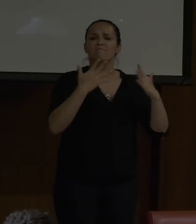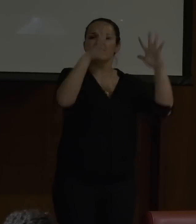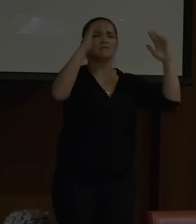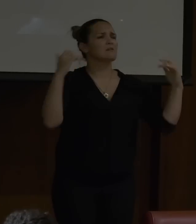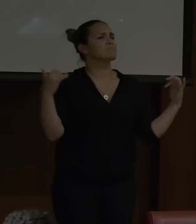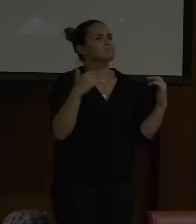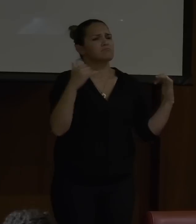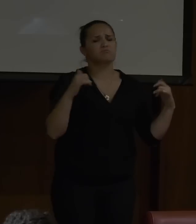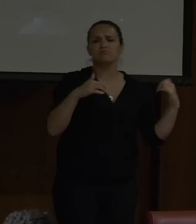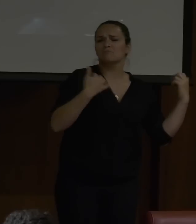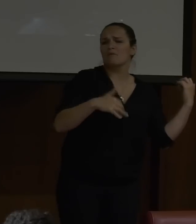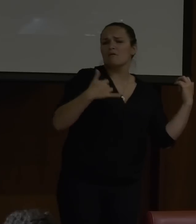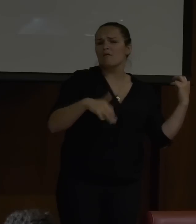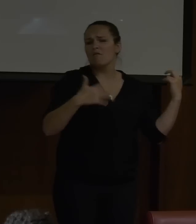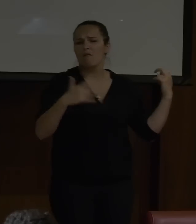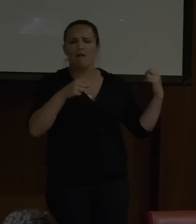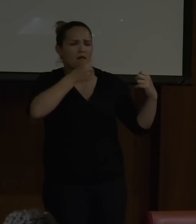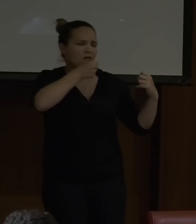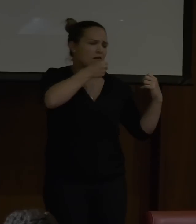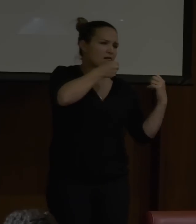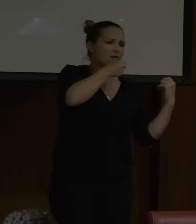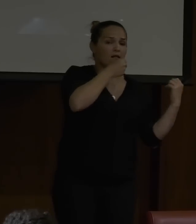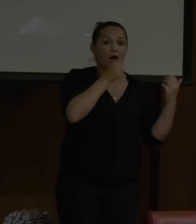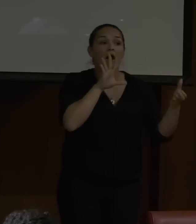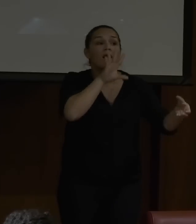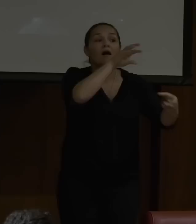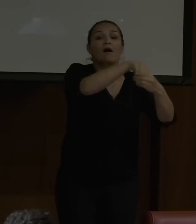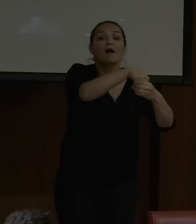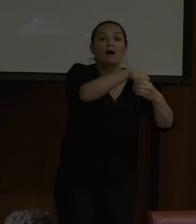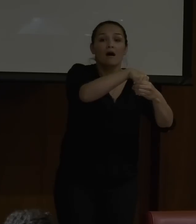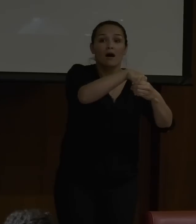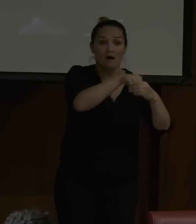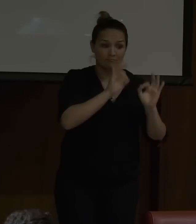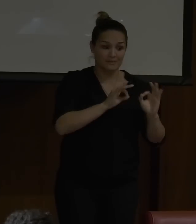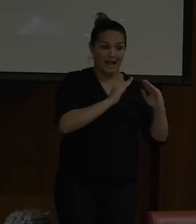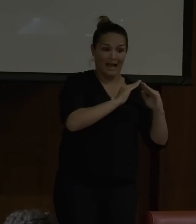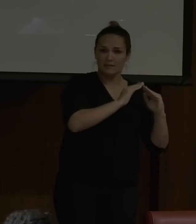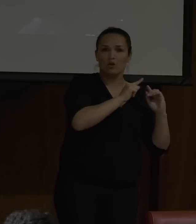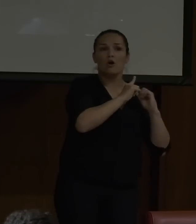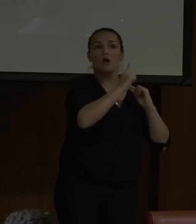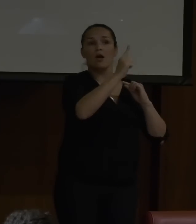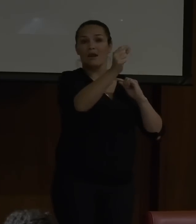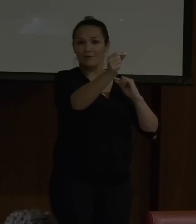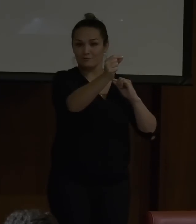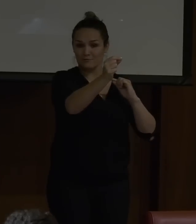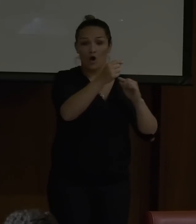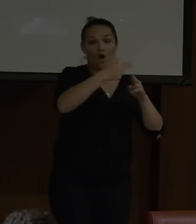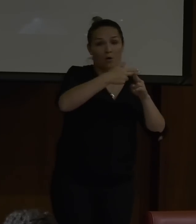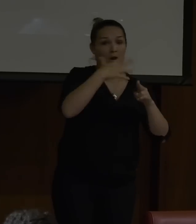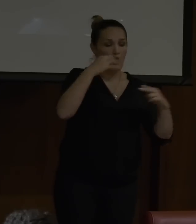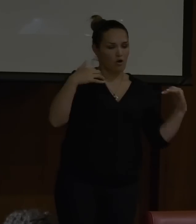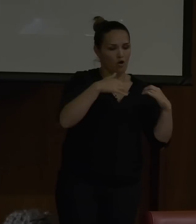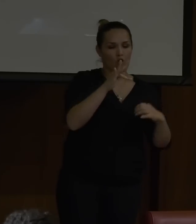Monito Arzuaga se encargaron de alegrar. Leandro estaba hospedado, por si acaso alguien no sabe, Toño Salas era el acordeonero y